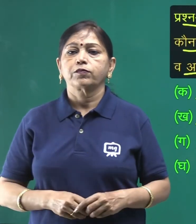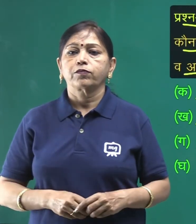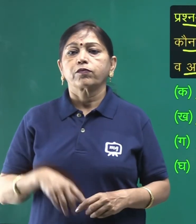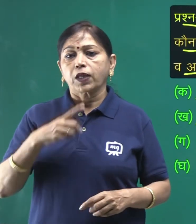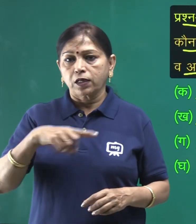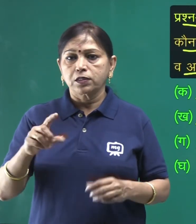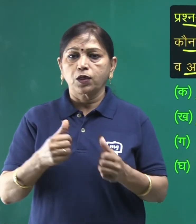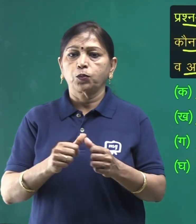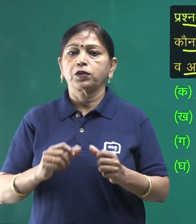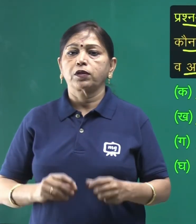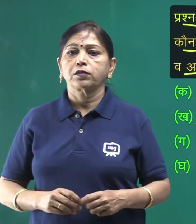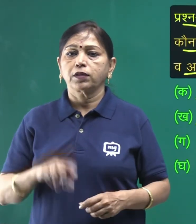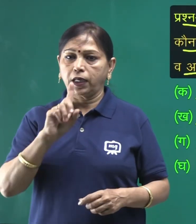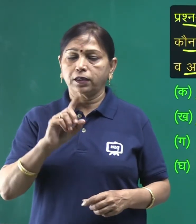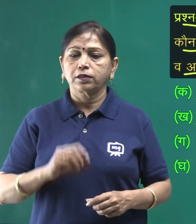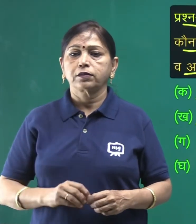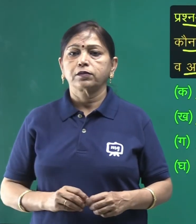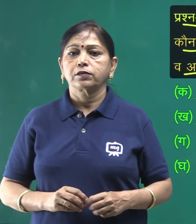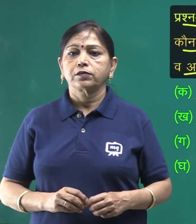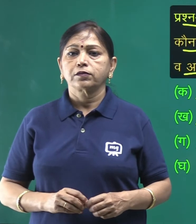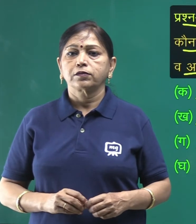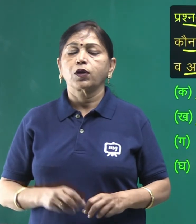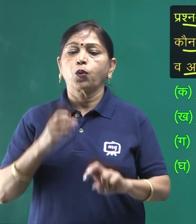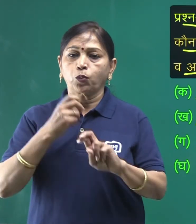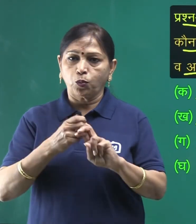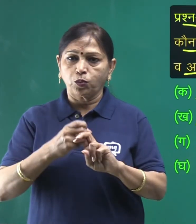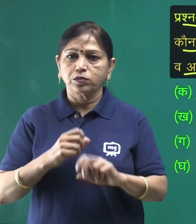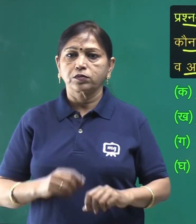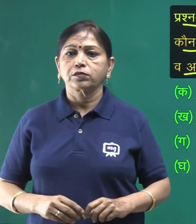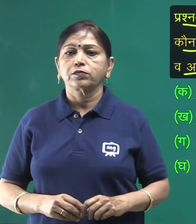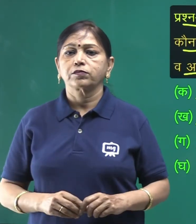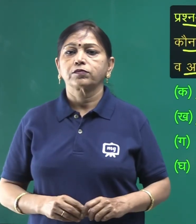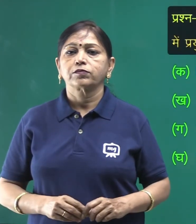सही उत्तर 1 ठोस।